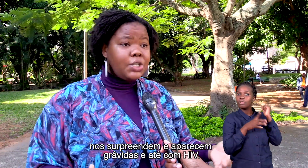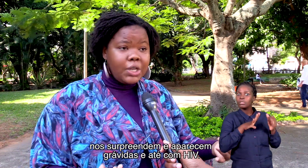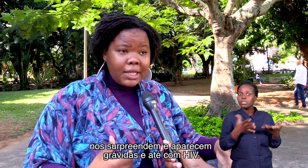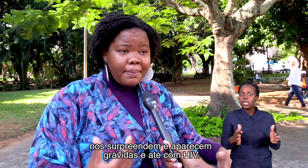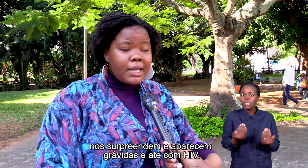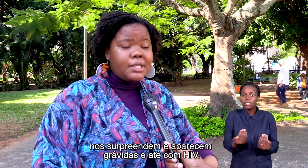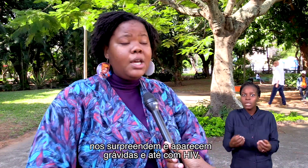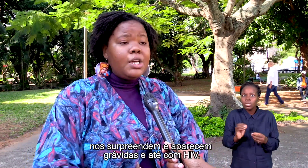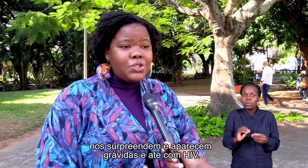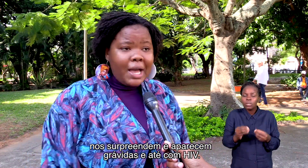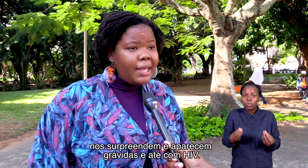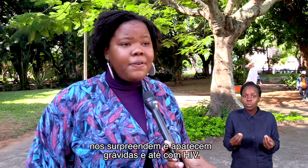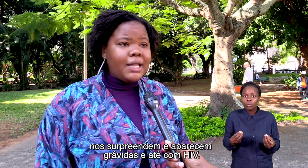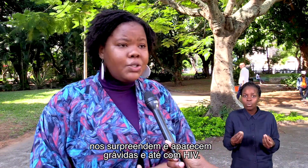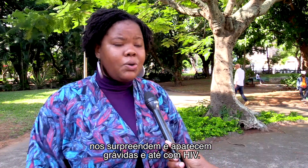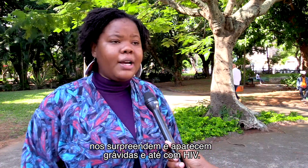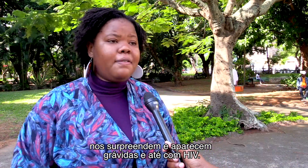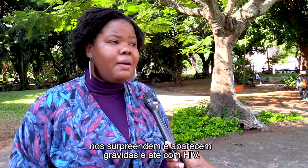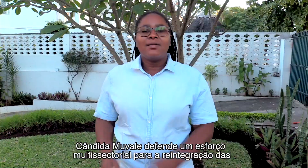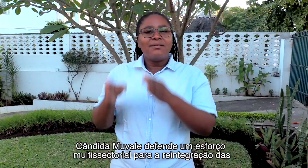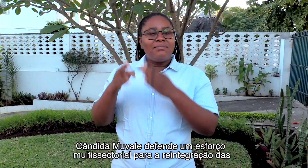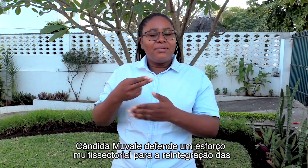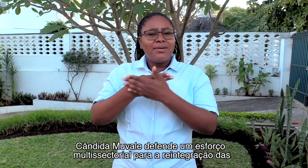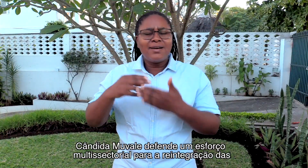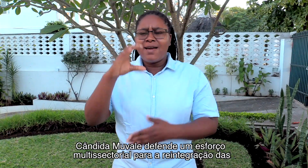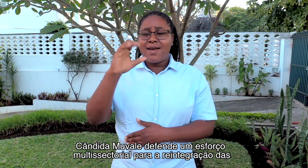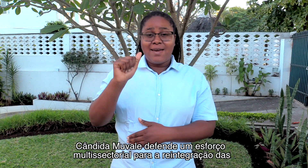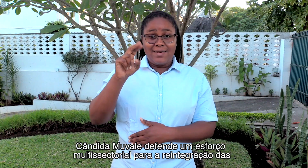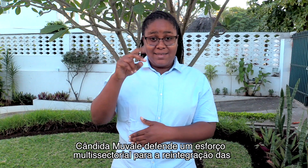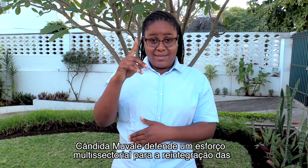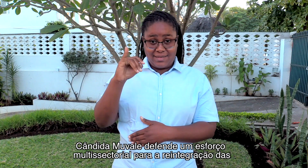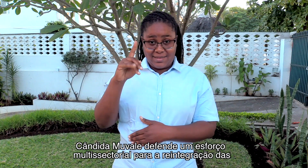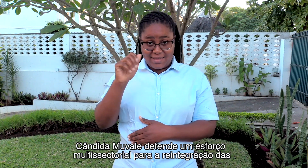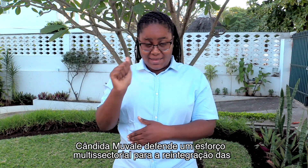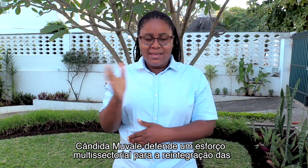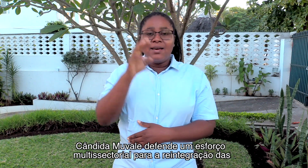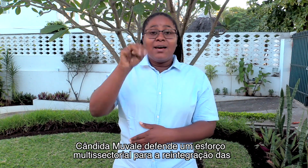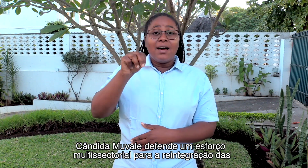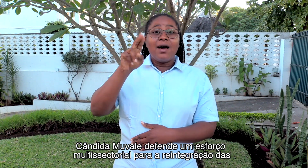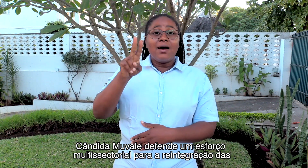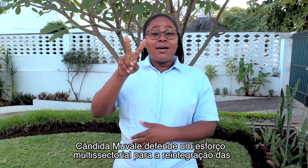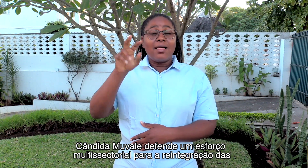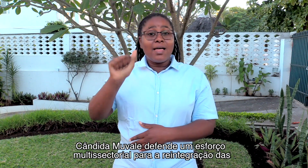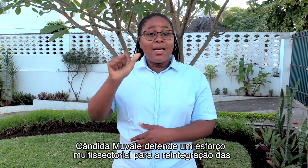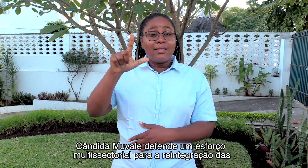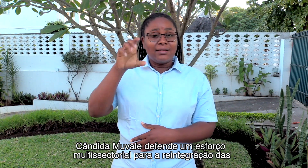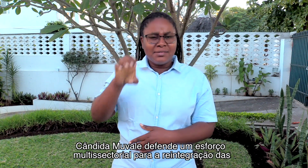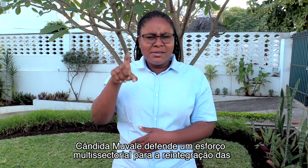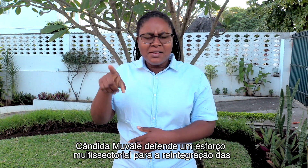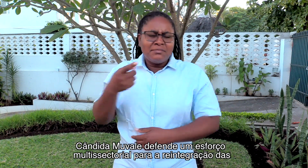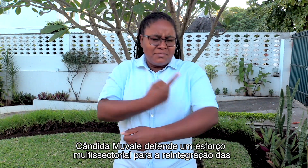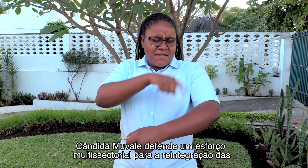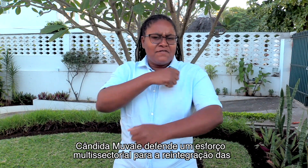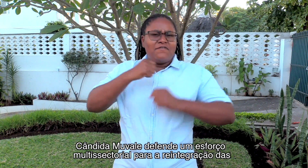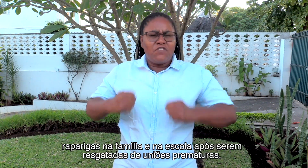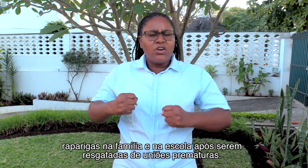as crianças e até aparecem já infectados com HIV. Cândida Muvalde defende o esforço multissetorial